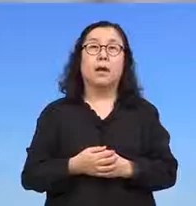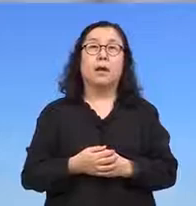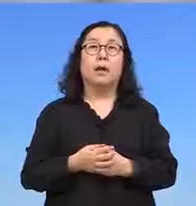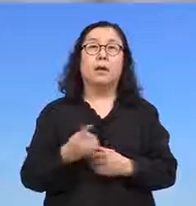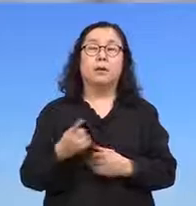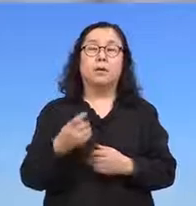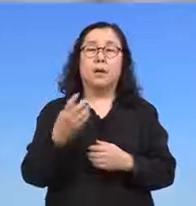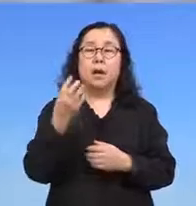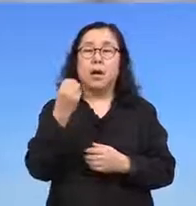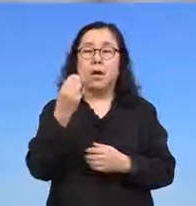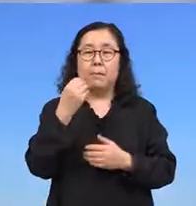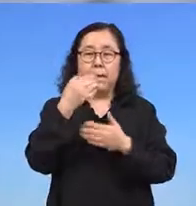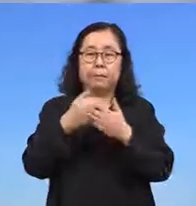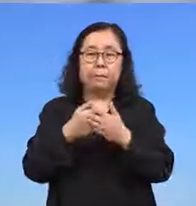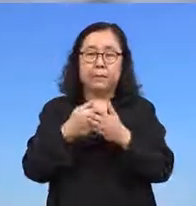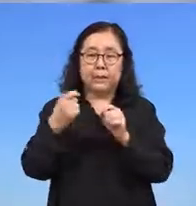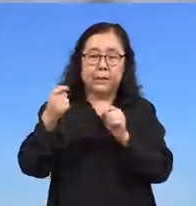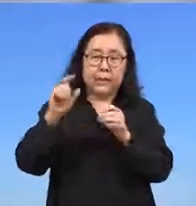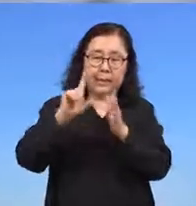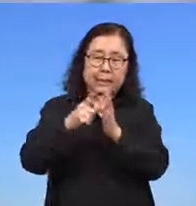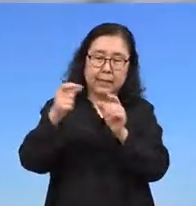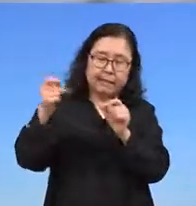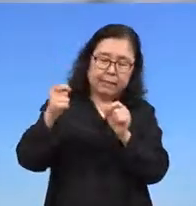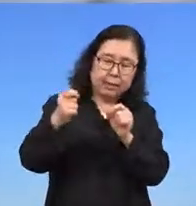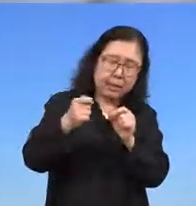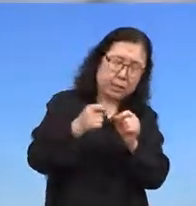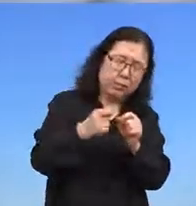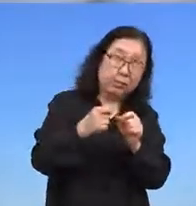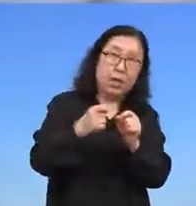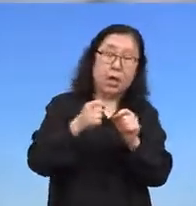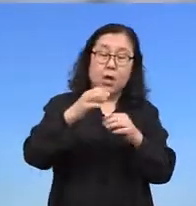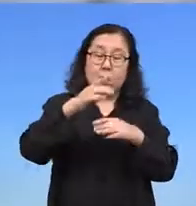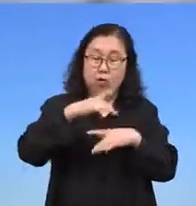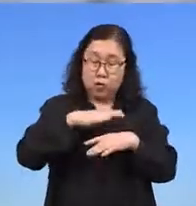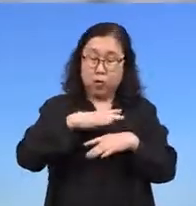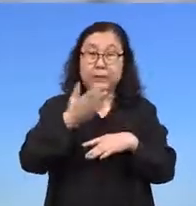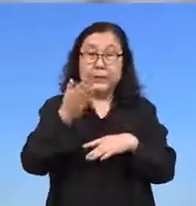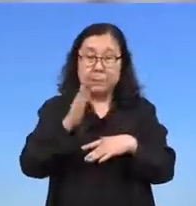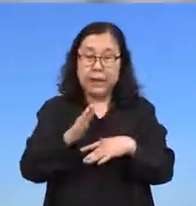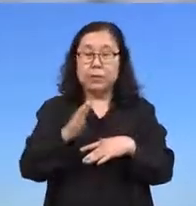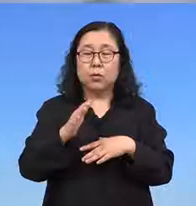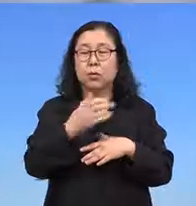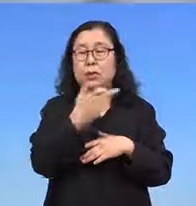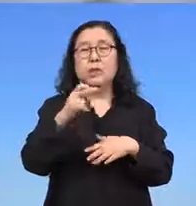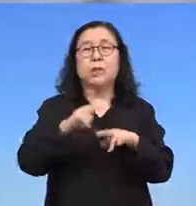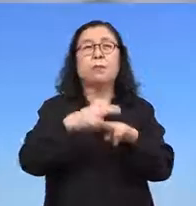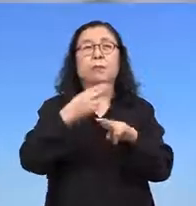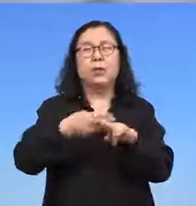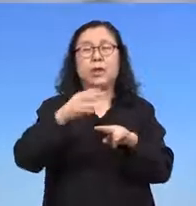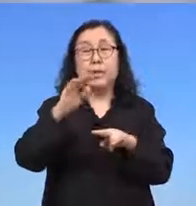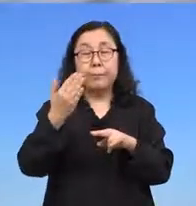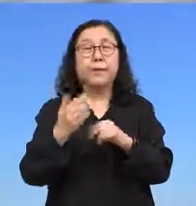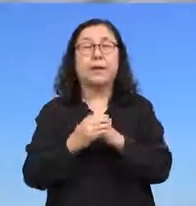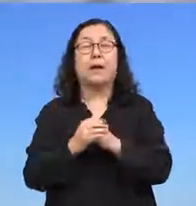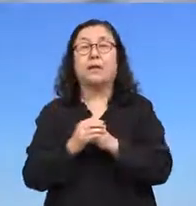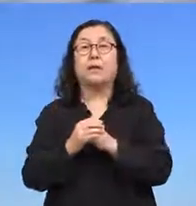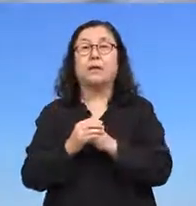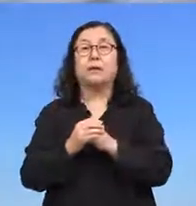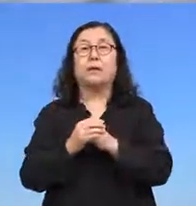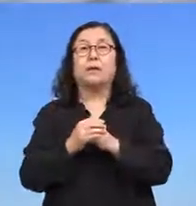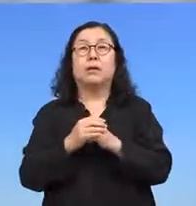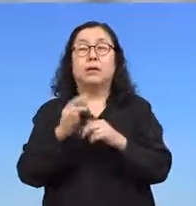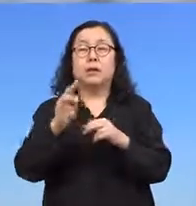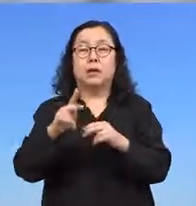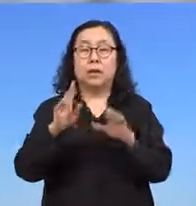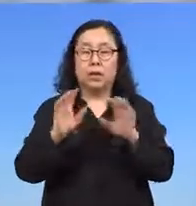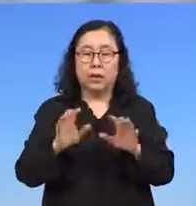이게 이제 얼마 남지 않았다는 게 저를 두렵게 만들지만요, 이것이 저에게 주는 선물이 얼마나 큰지 아십니까? 바로